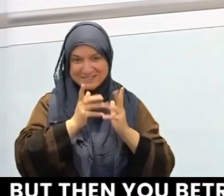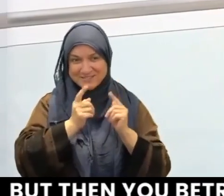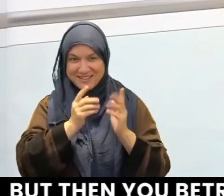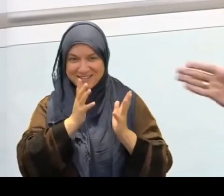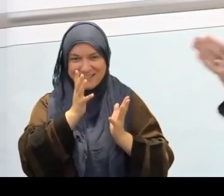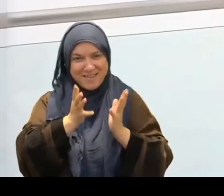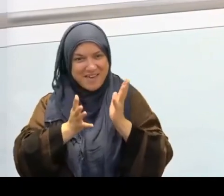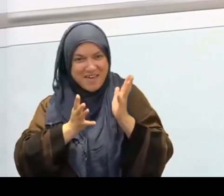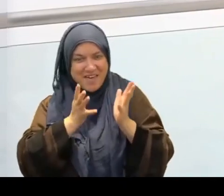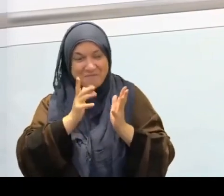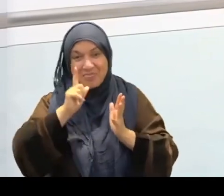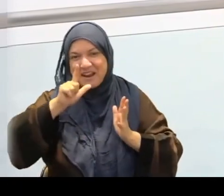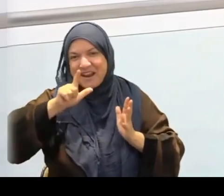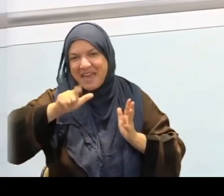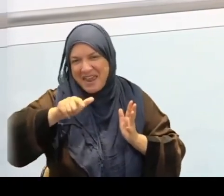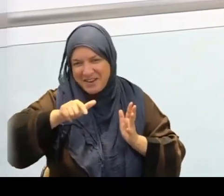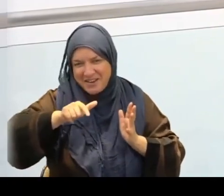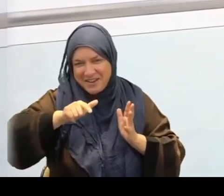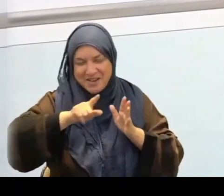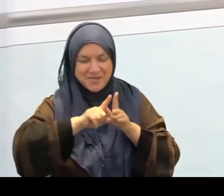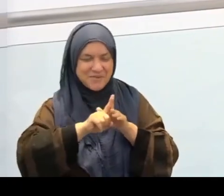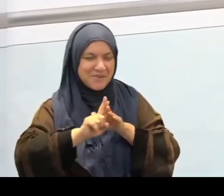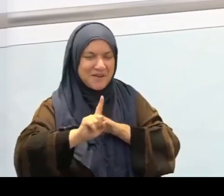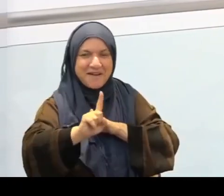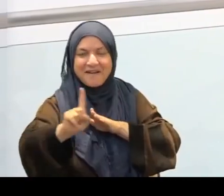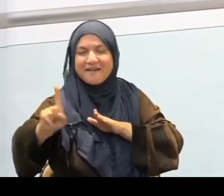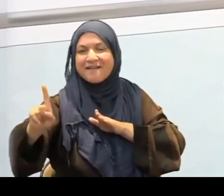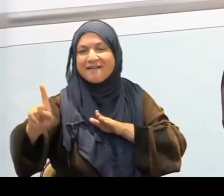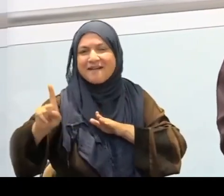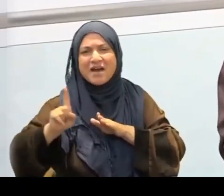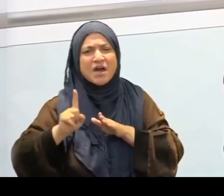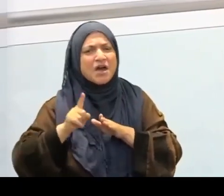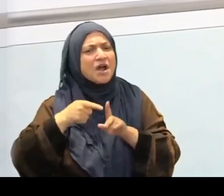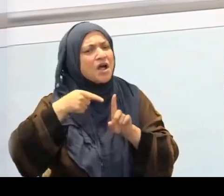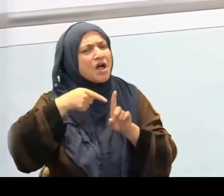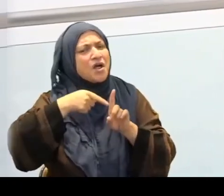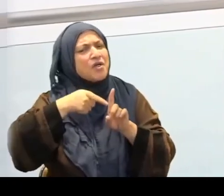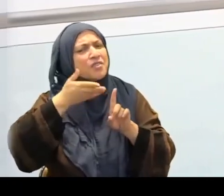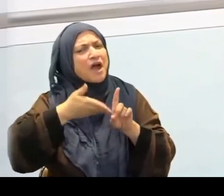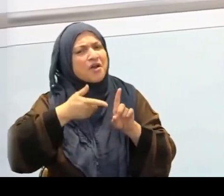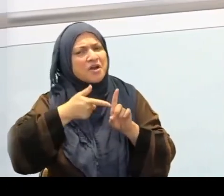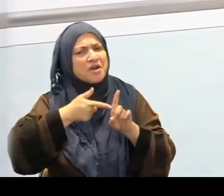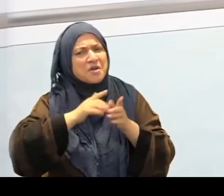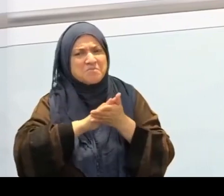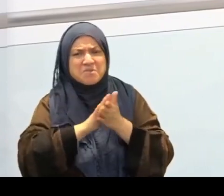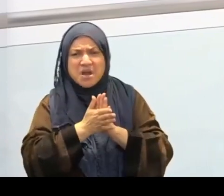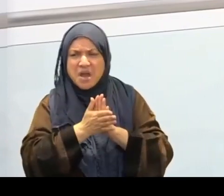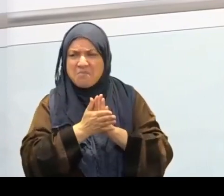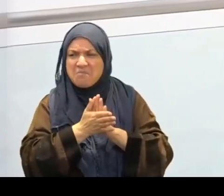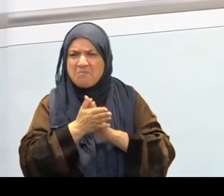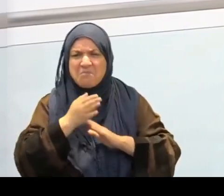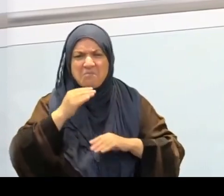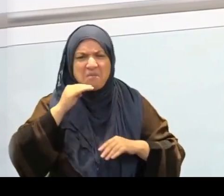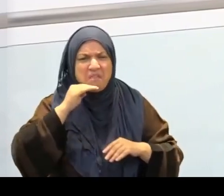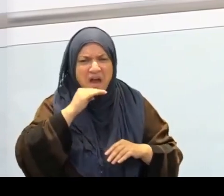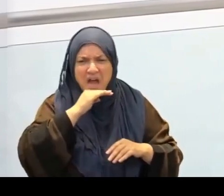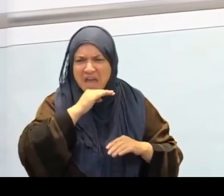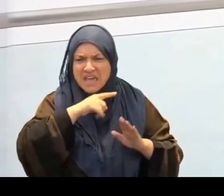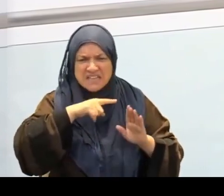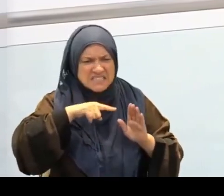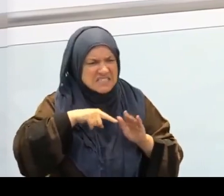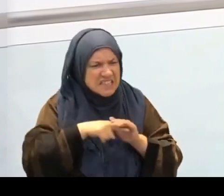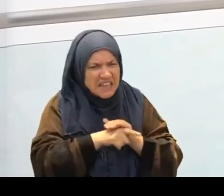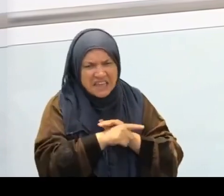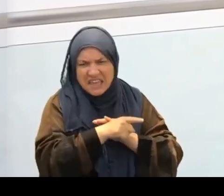looking anymore, when they no longer could tell. The Prophet ﷺ also said, عن أبي هريرة رضي الله تعالى عنه, لا ينبغي